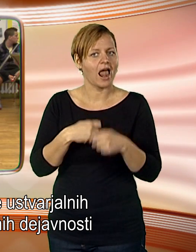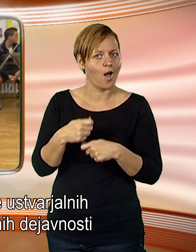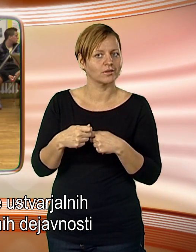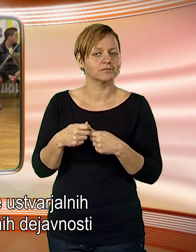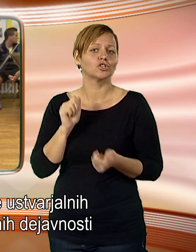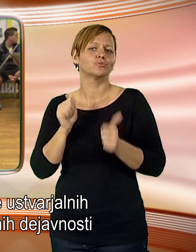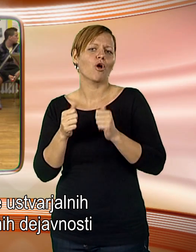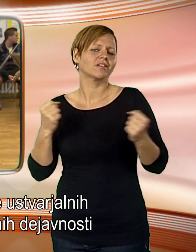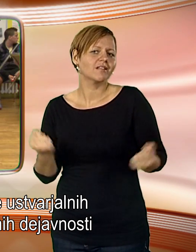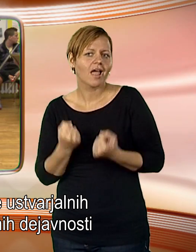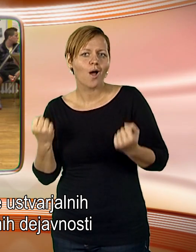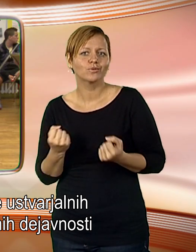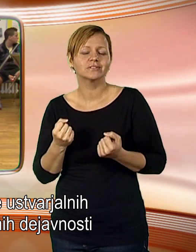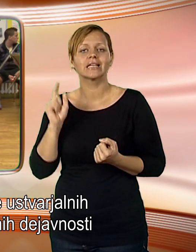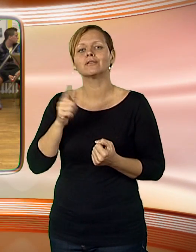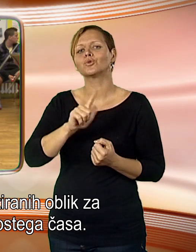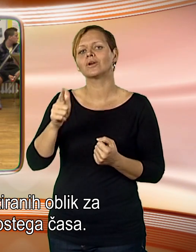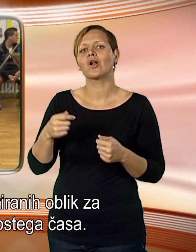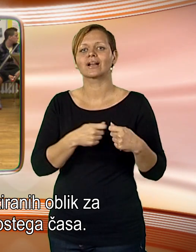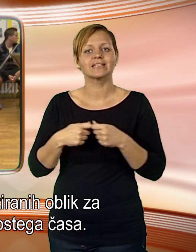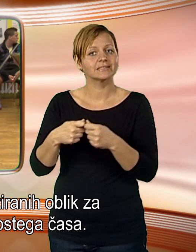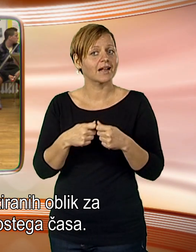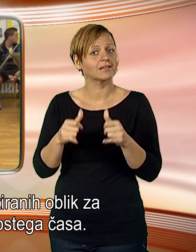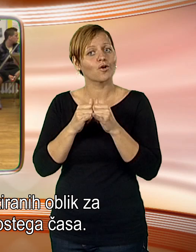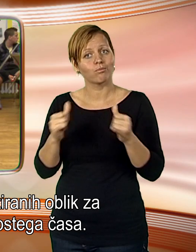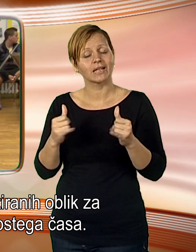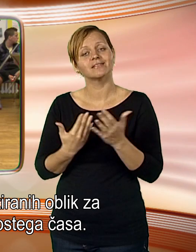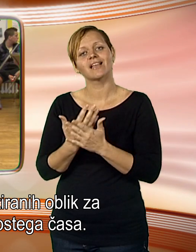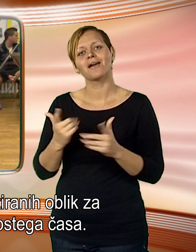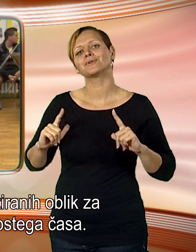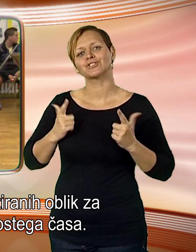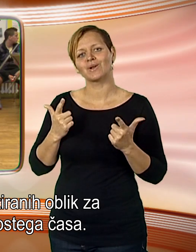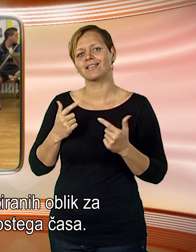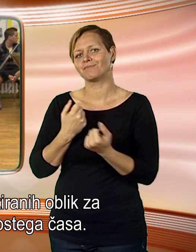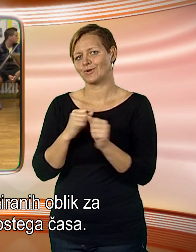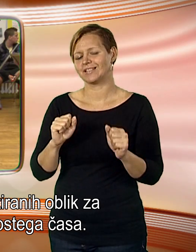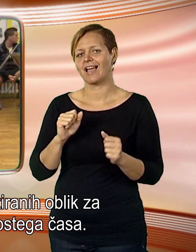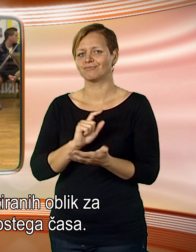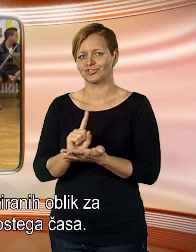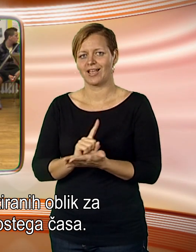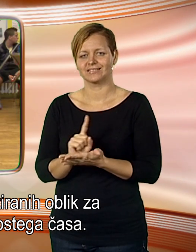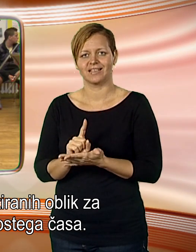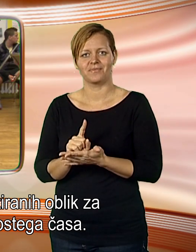delavnic, športnih dejavnosti in drugih organiziranih oblik za preživljanje prostega časa.